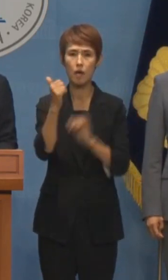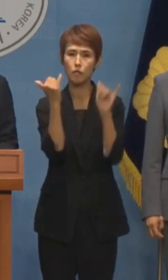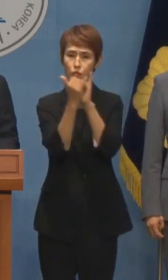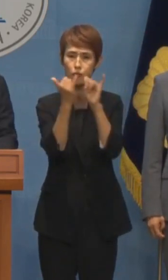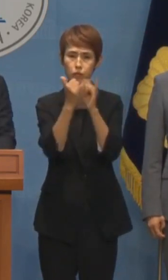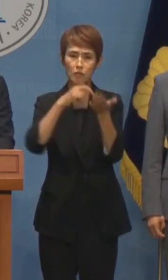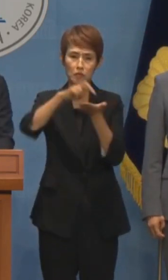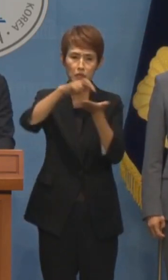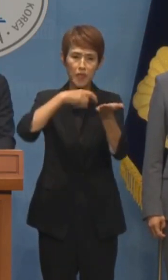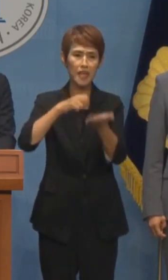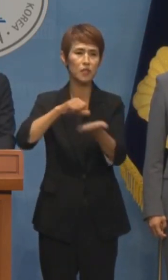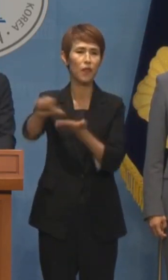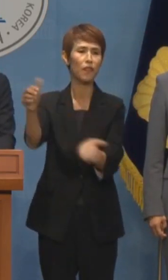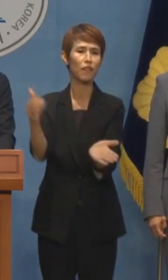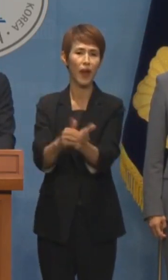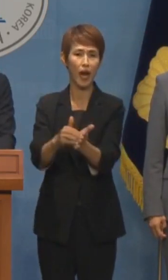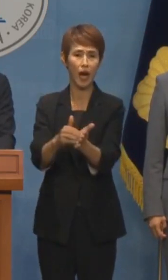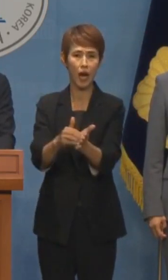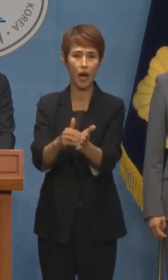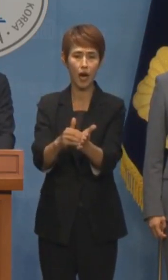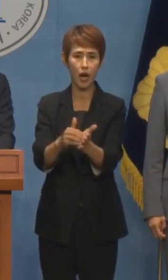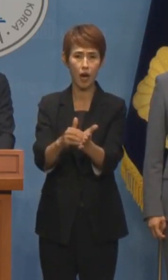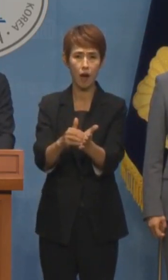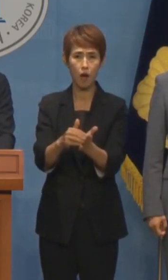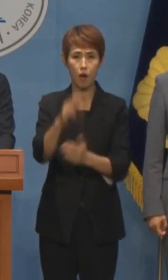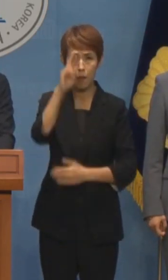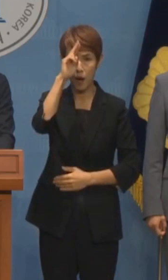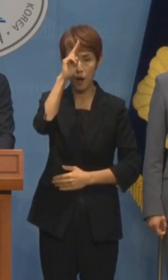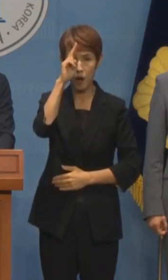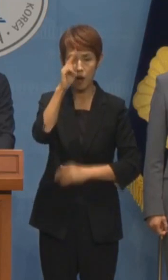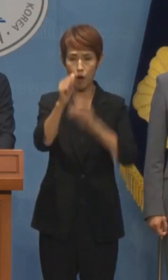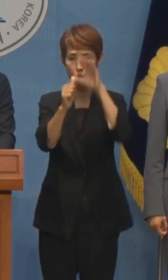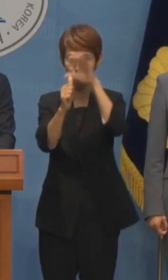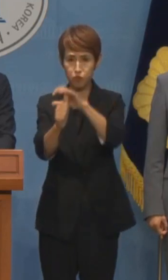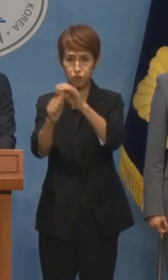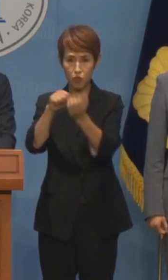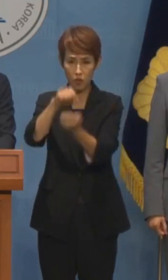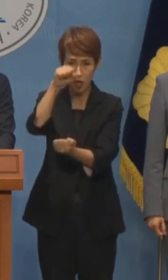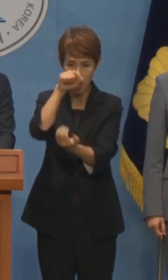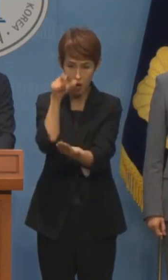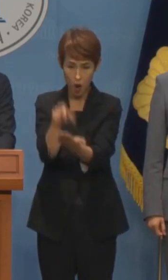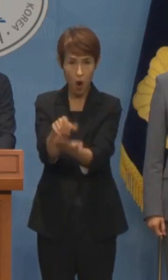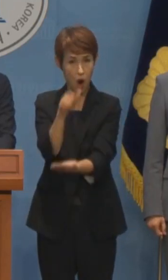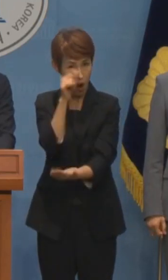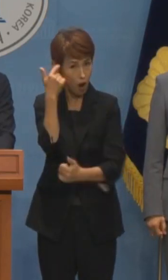다 지웠다는 내용이 박정훈 대령의 구속영장 청구서에